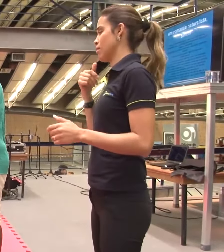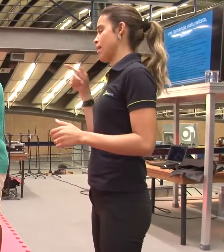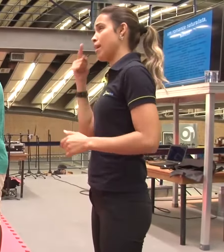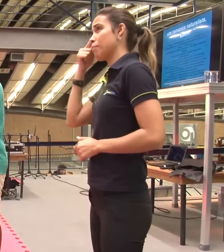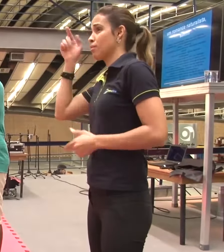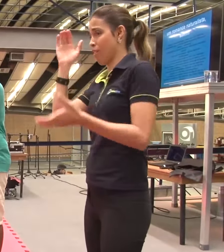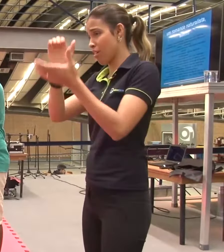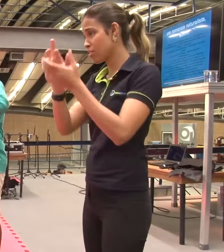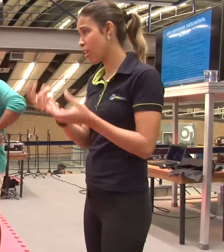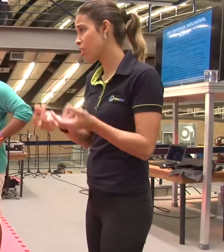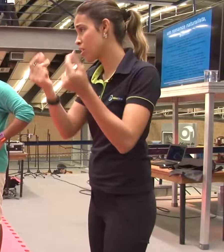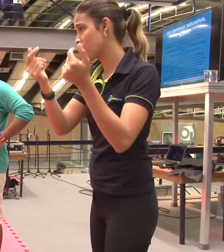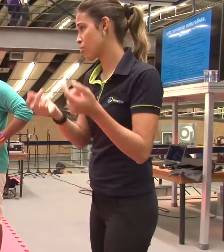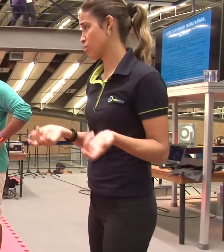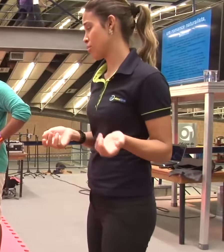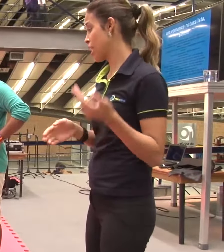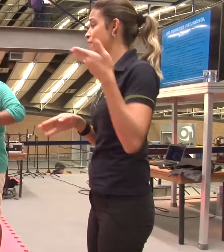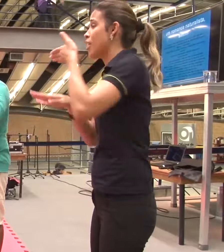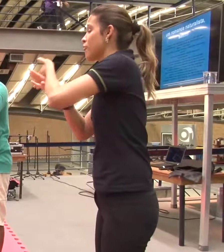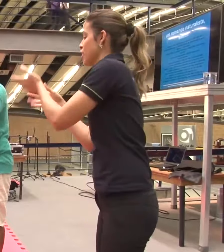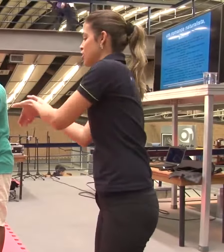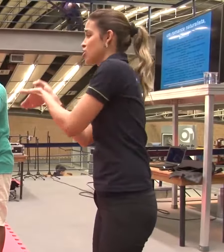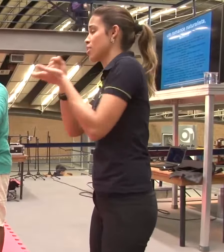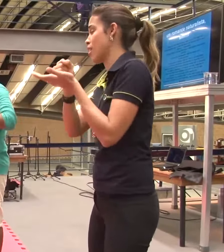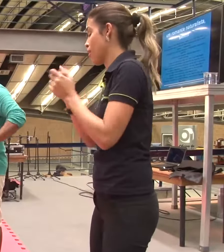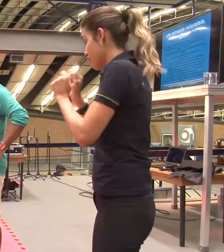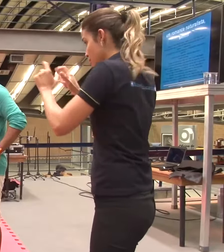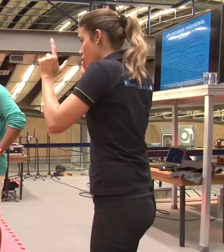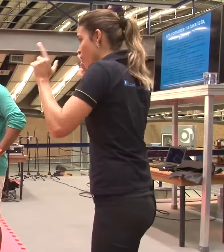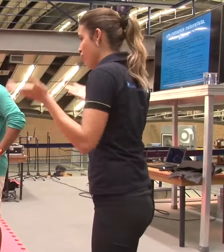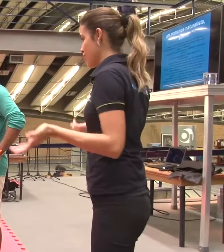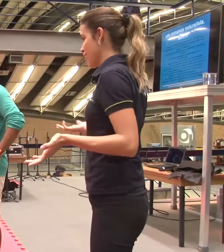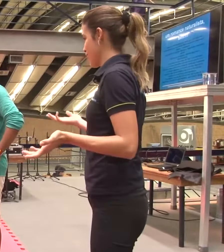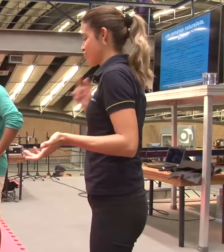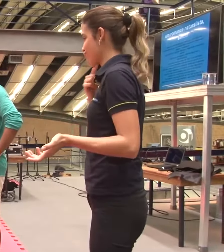aqui no cortiço, te tirar daí. Abre o olho, filhinha.